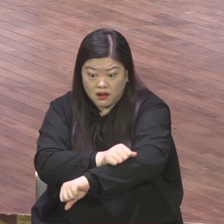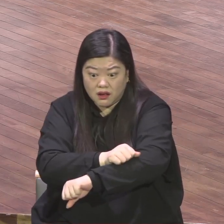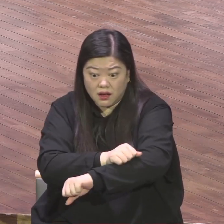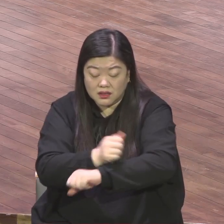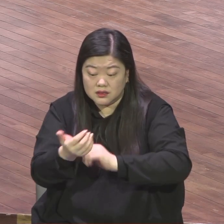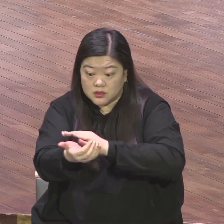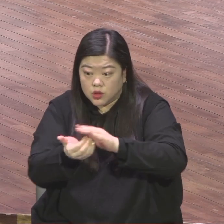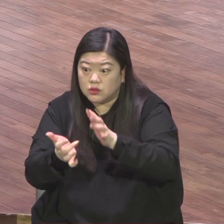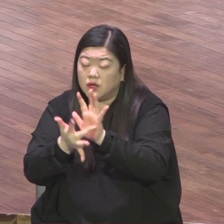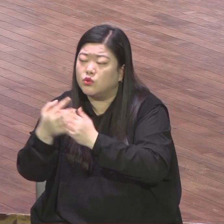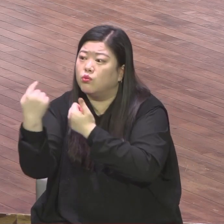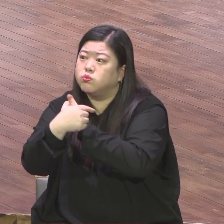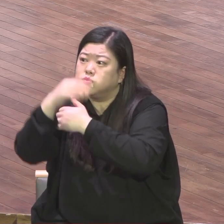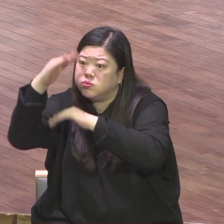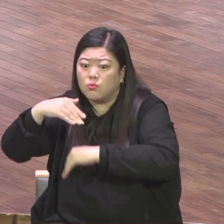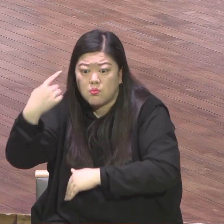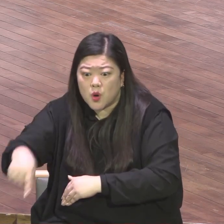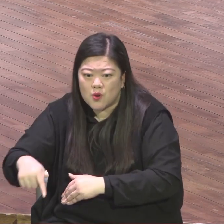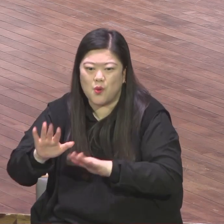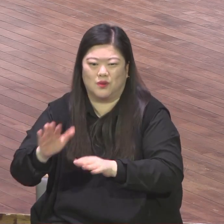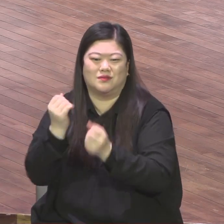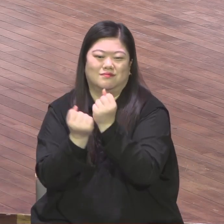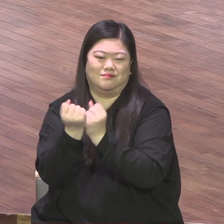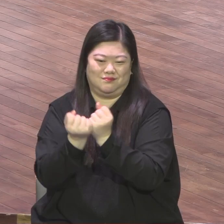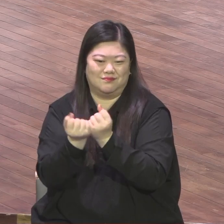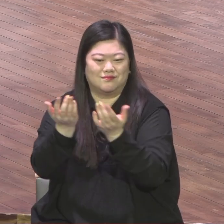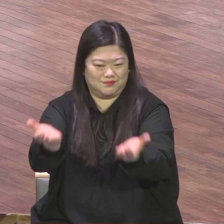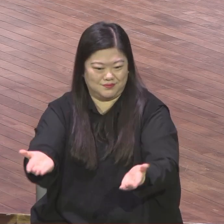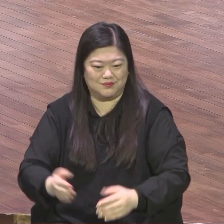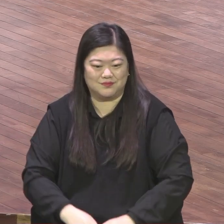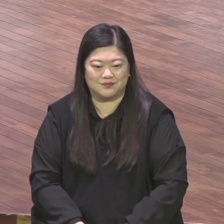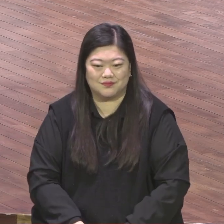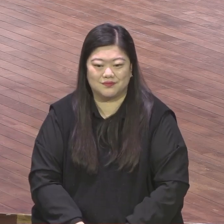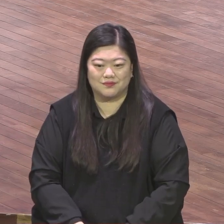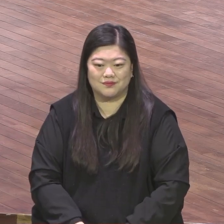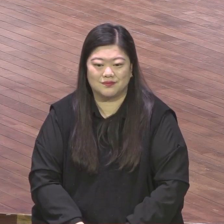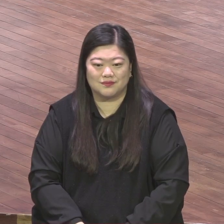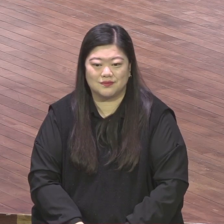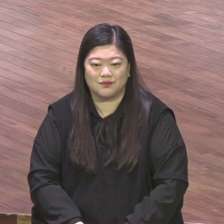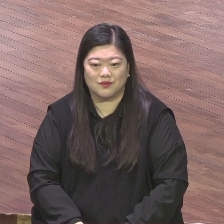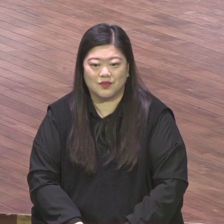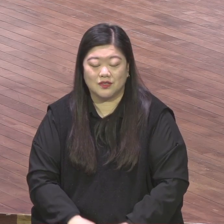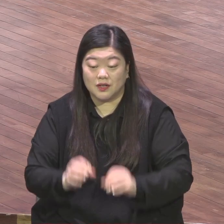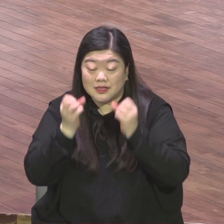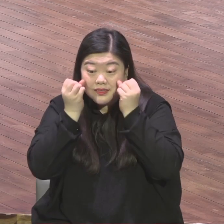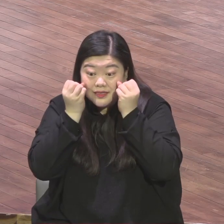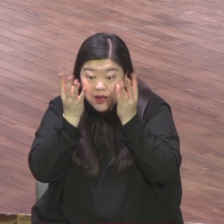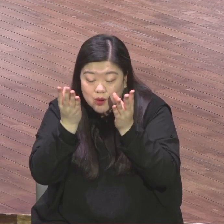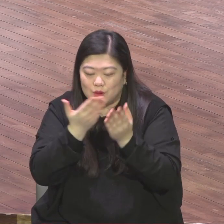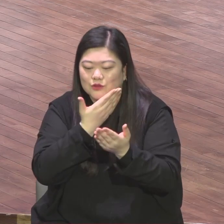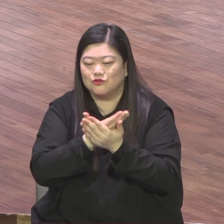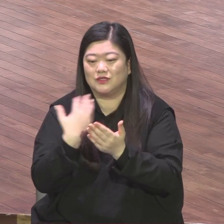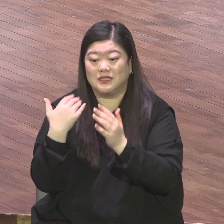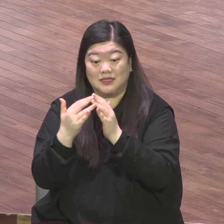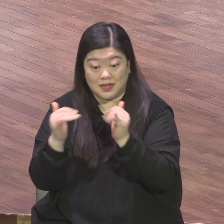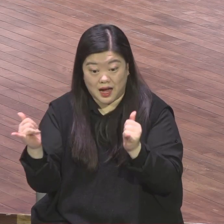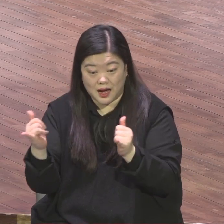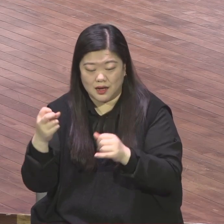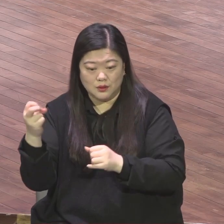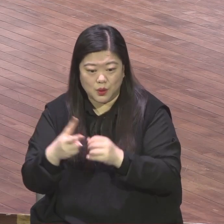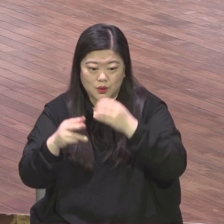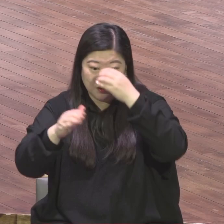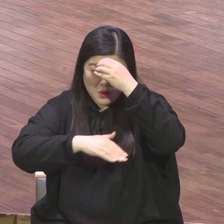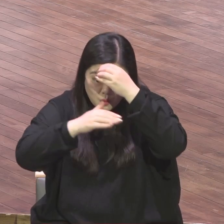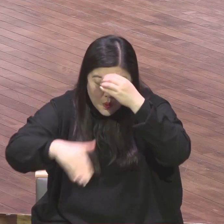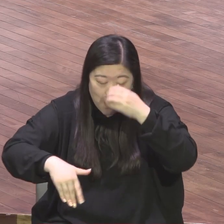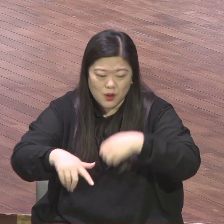얻으시기 바랍니다. 그래서 이번에 임직받는 모든 중직뿐만 아니라 영계 모든 성도들을 전부 다